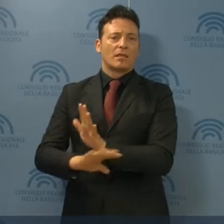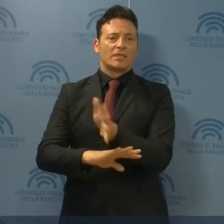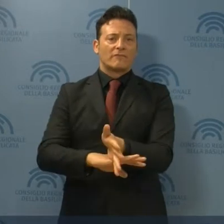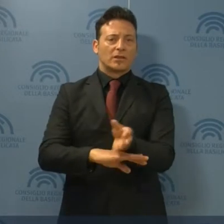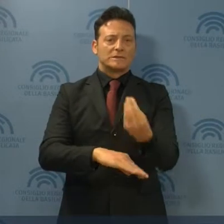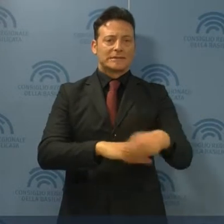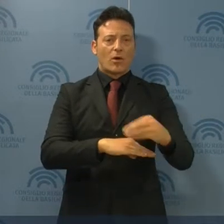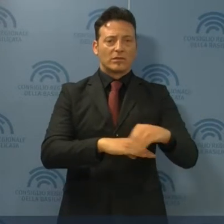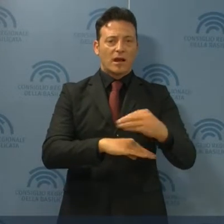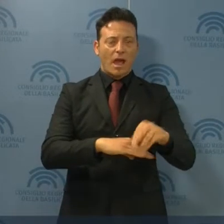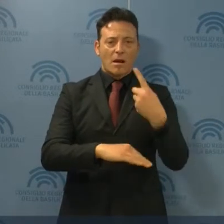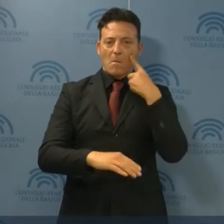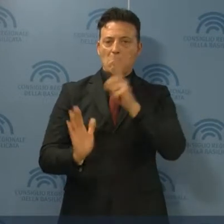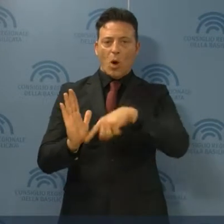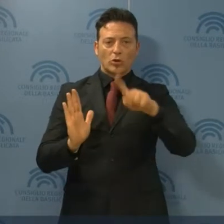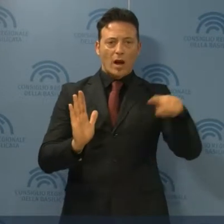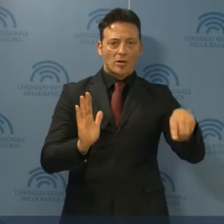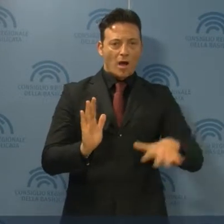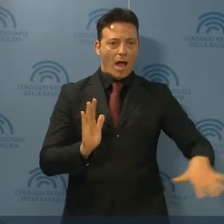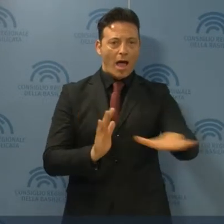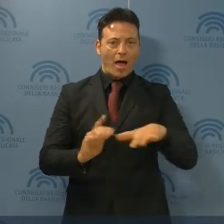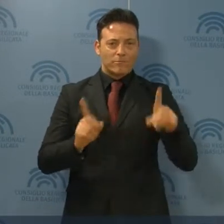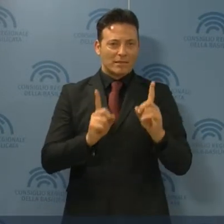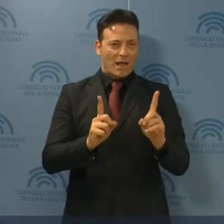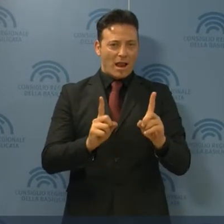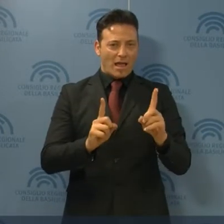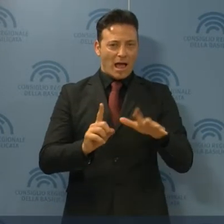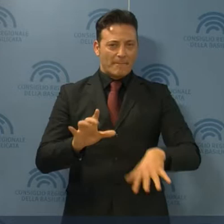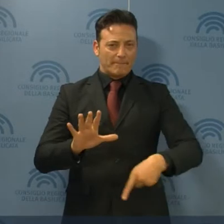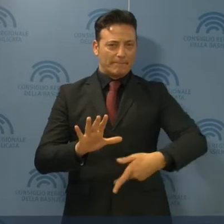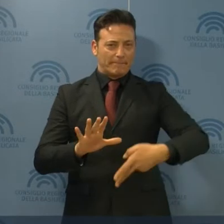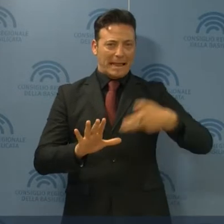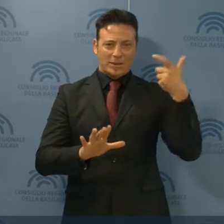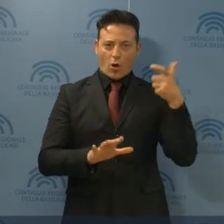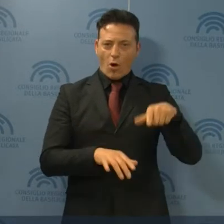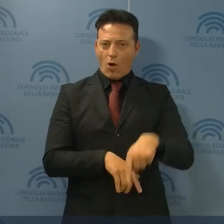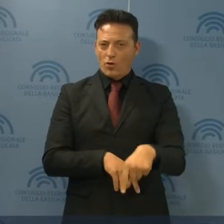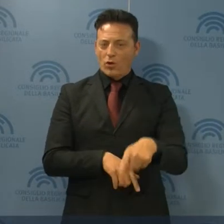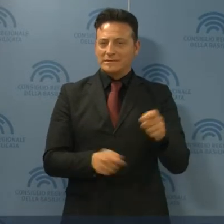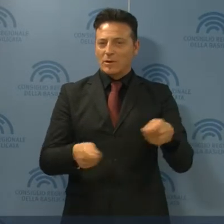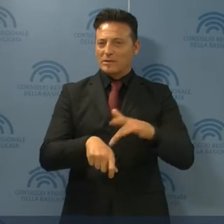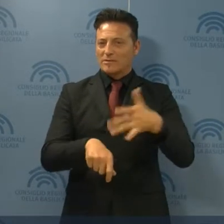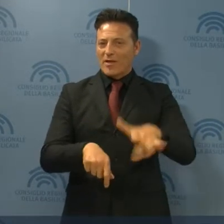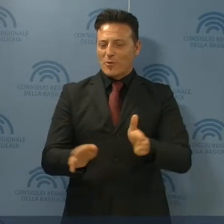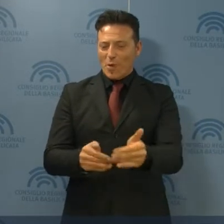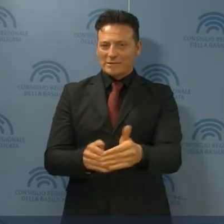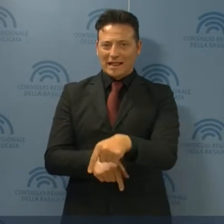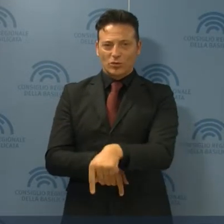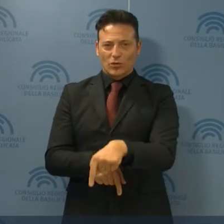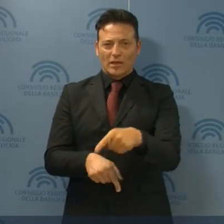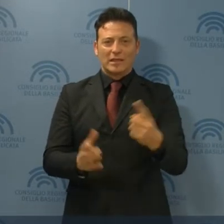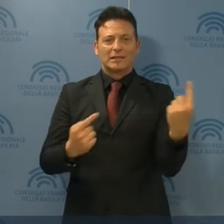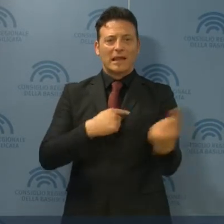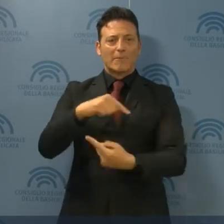straordinario di monitoraggio ambientale nell'area delle estrazioni petrolifere dopo il sequestro di un pozzetto nel depuratore